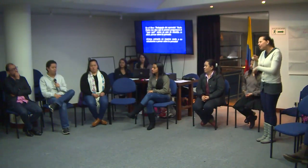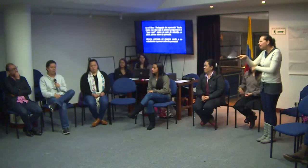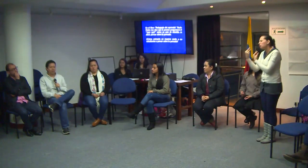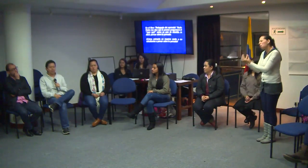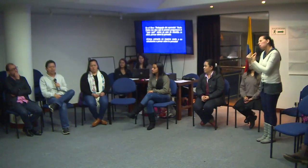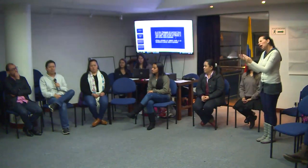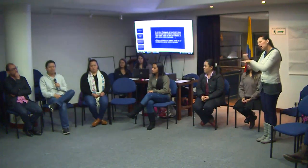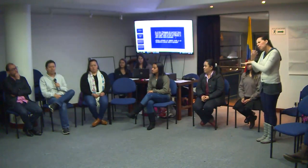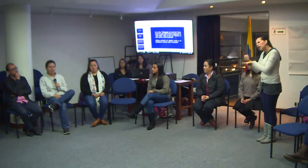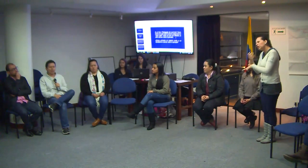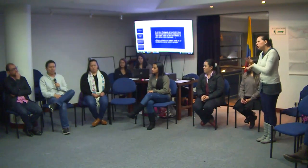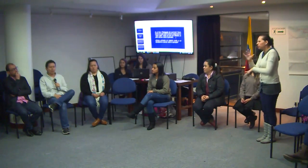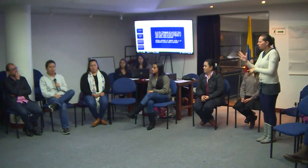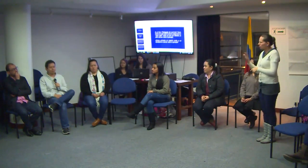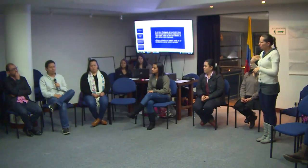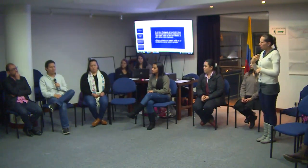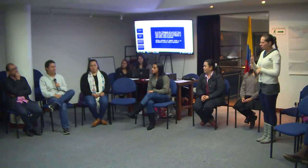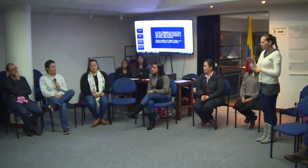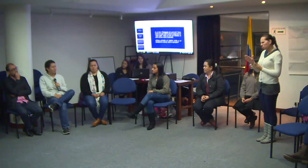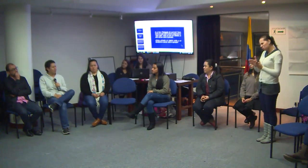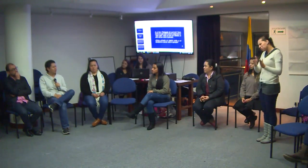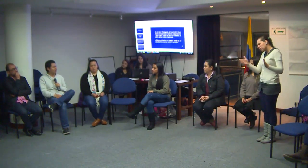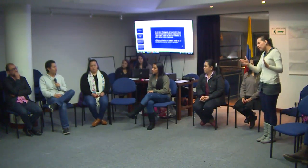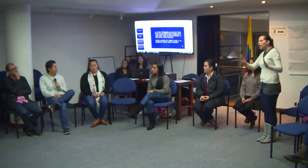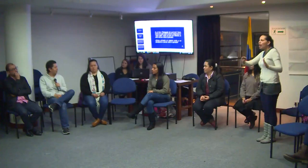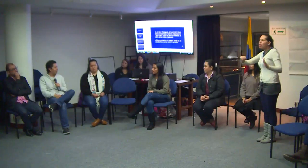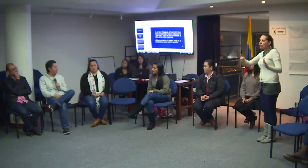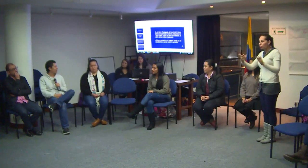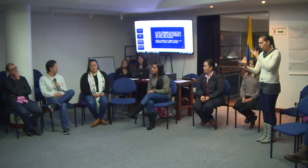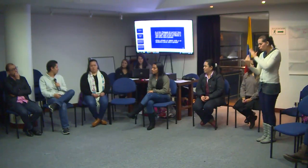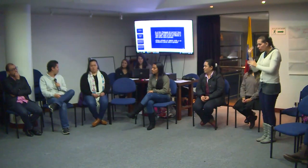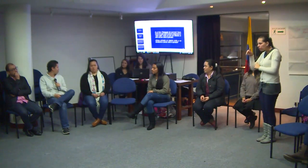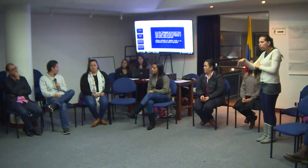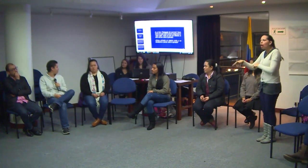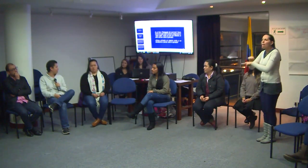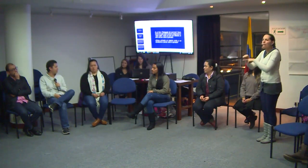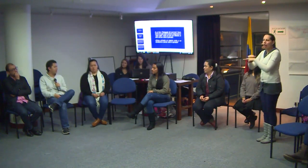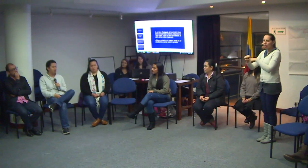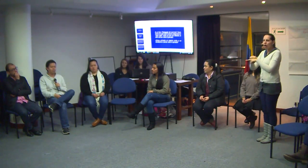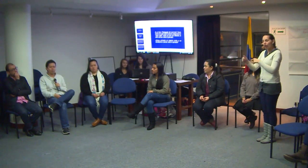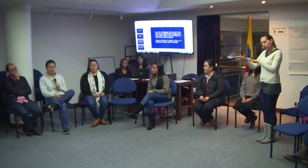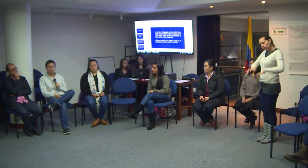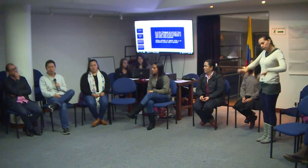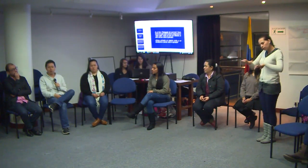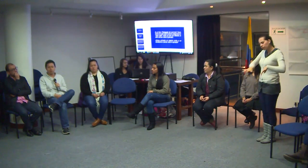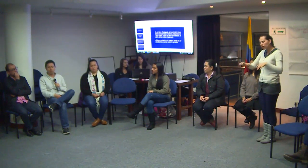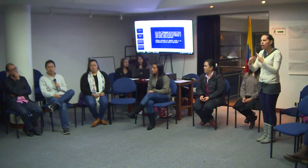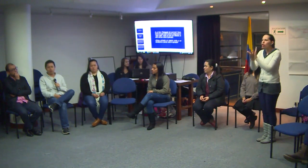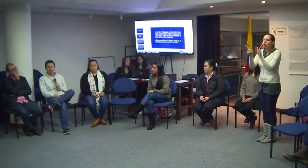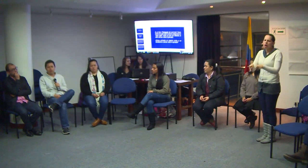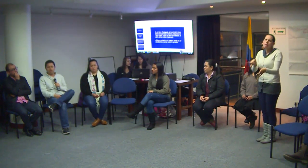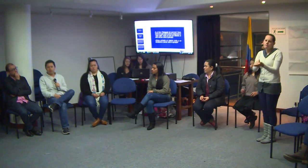maestro. Desde grado décimo empiezo a hacer prácticas, ejercicios con los estudiantes del mismo